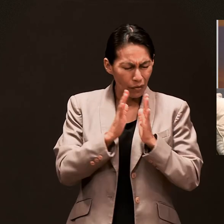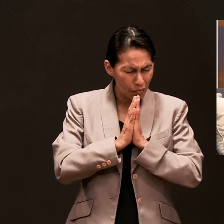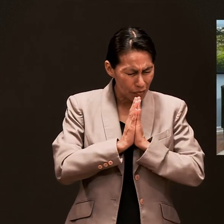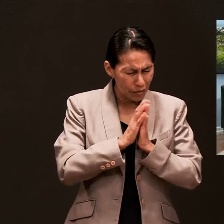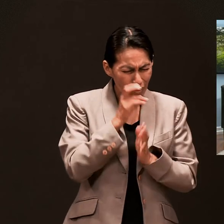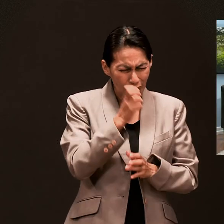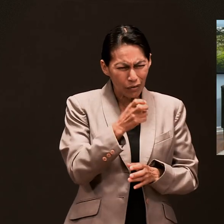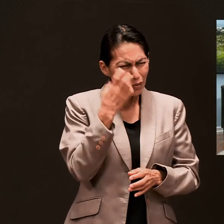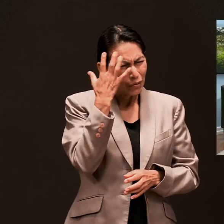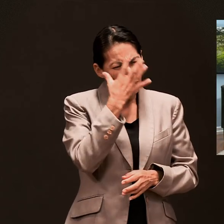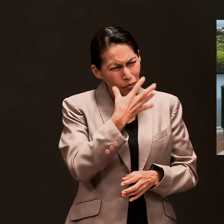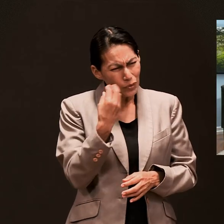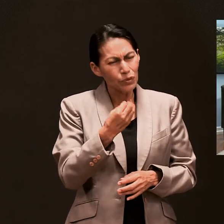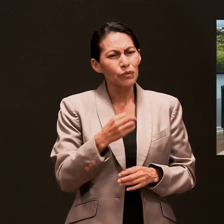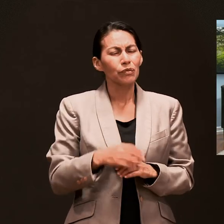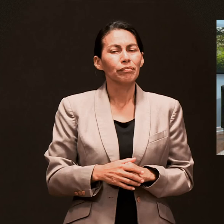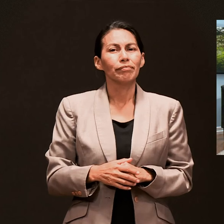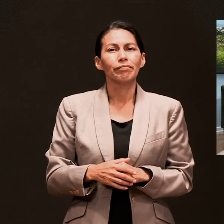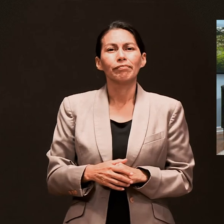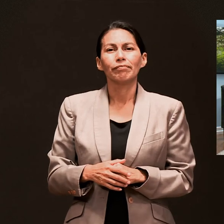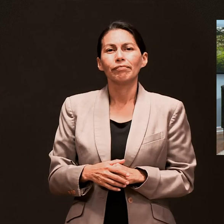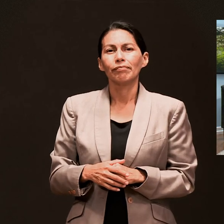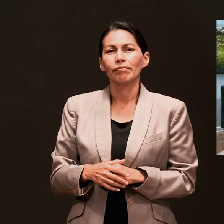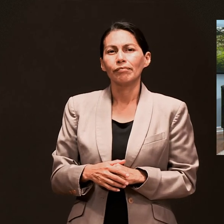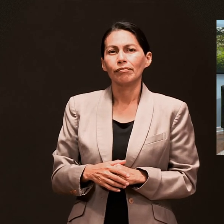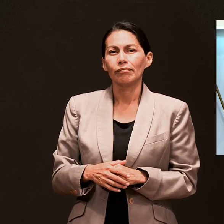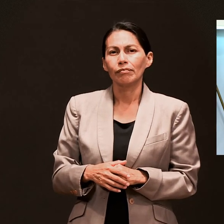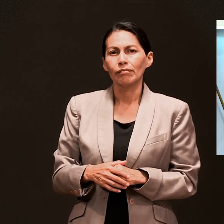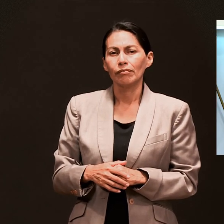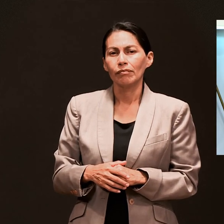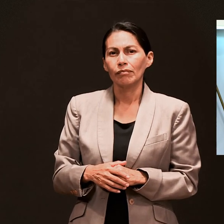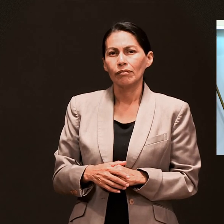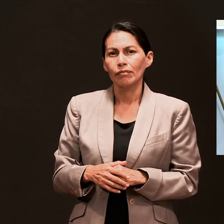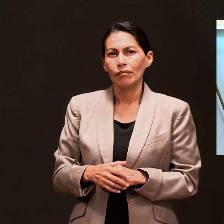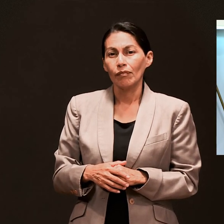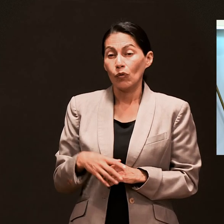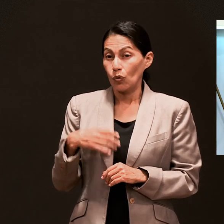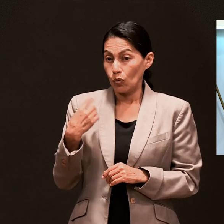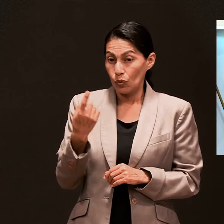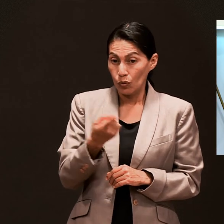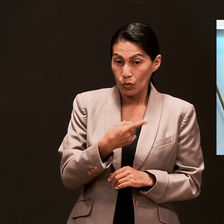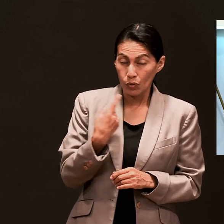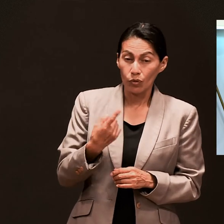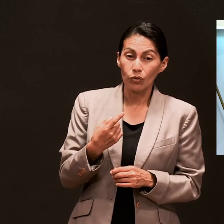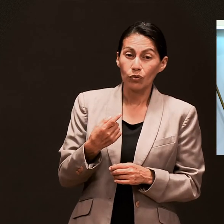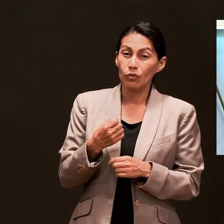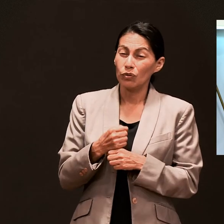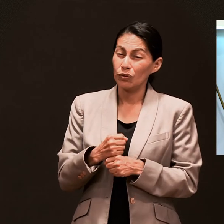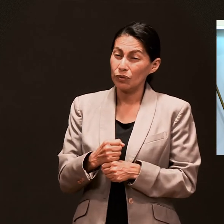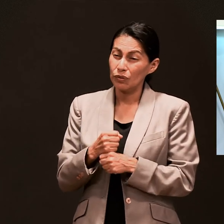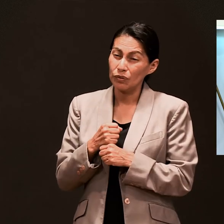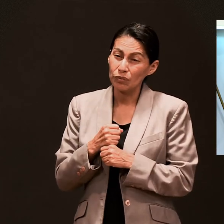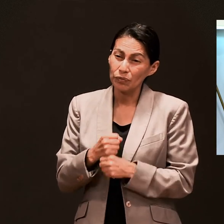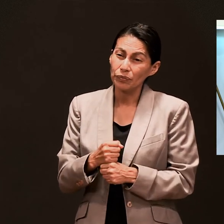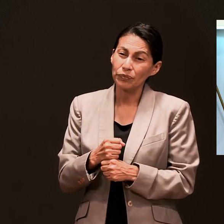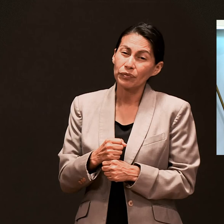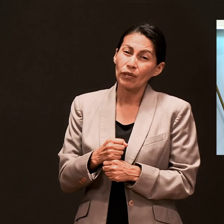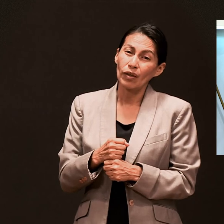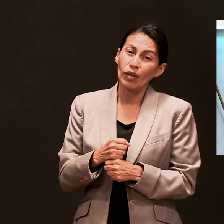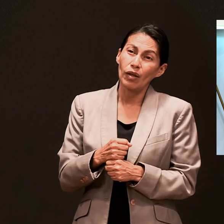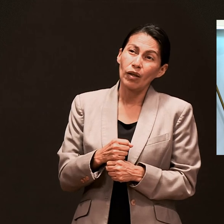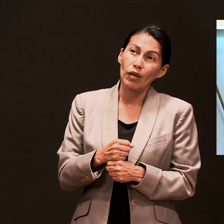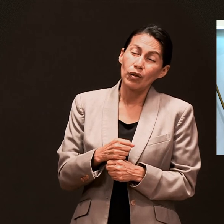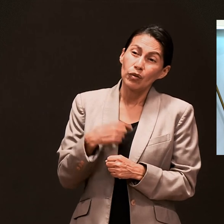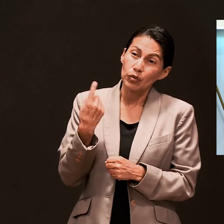celestial que una cosa que también cometemos de adolescemos